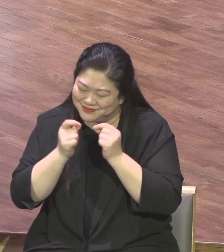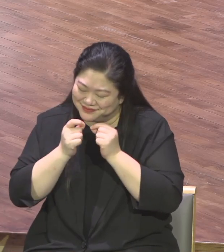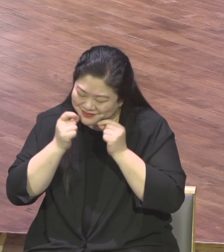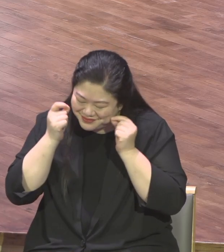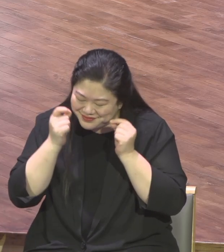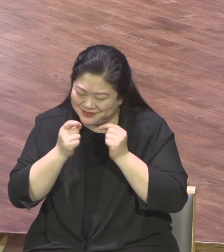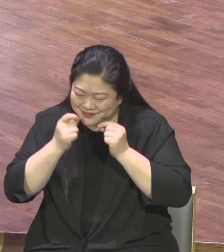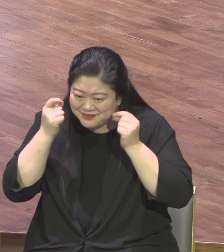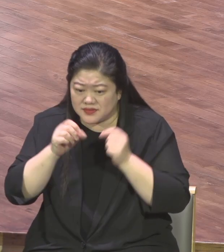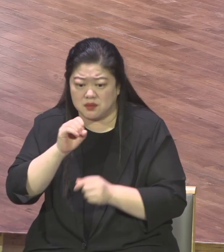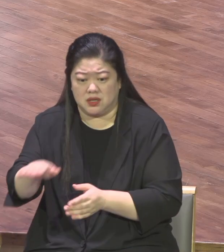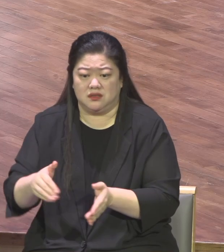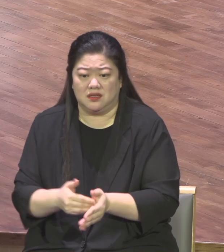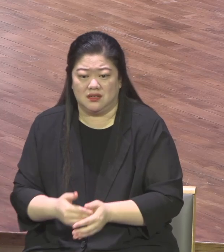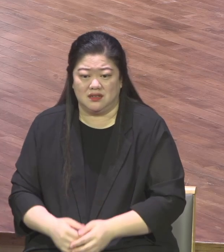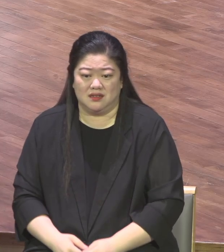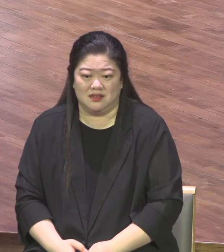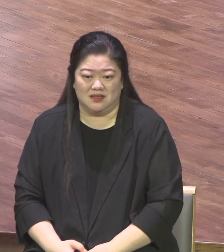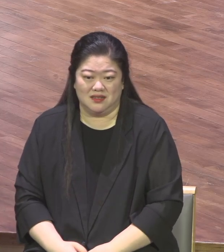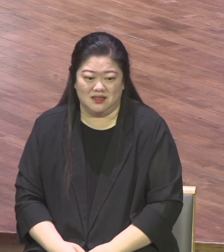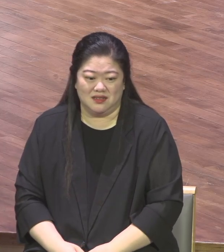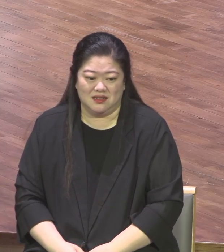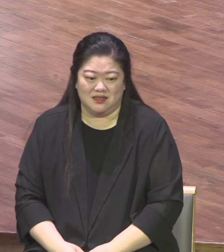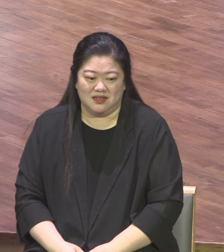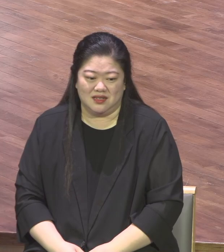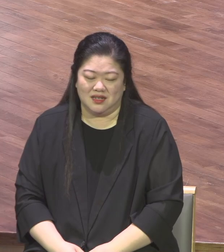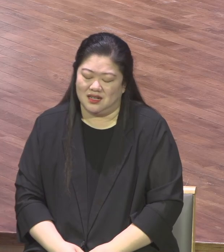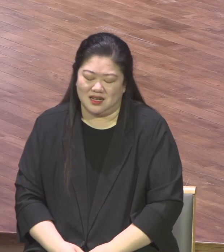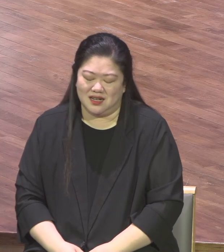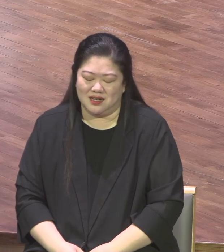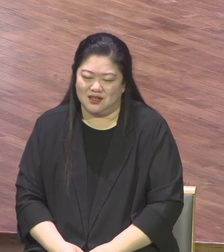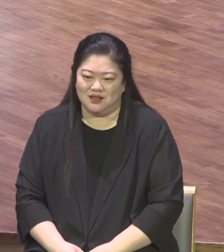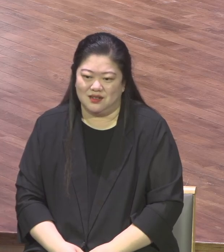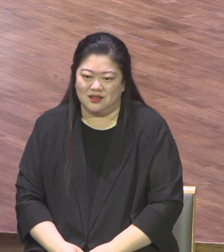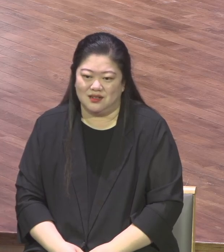노래 부르듯이 성공 사람들 그래요. 뭐 심각한 게 없습니다.